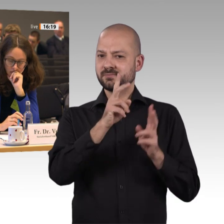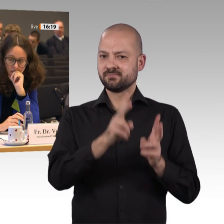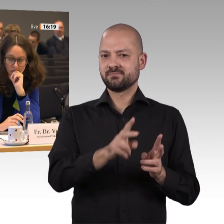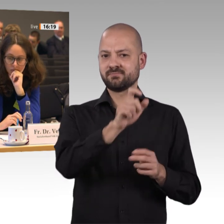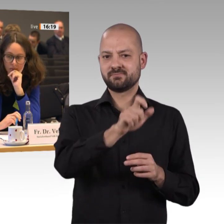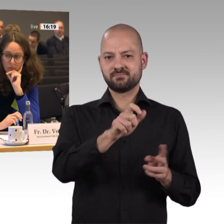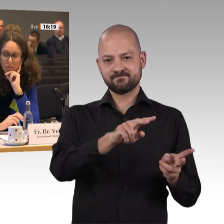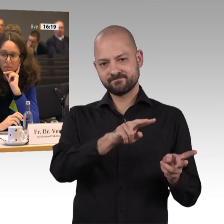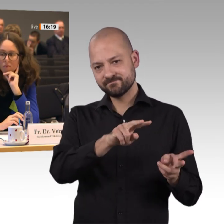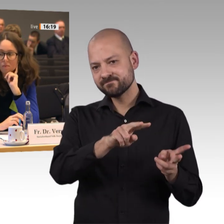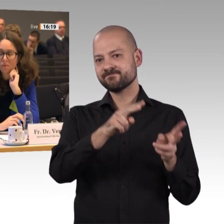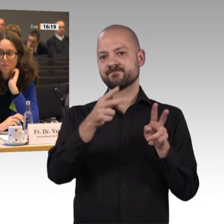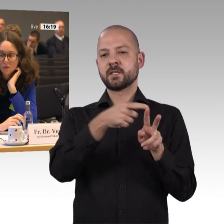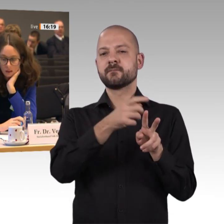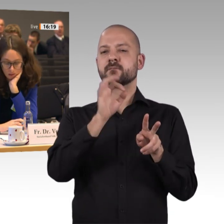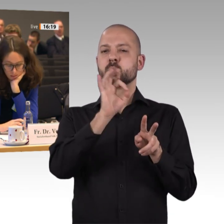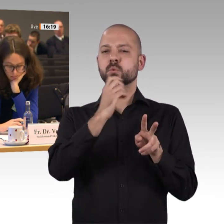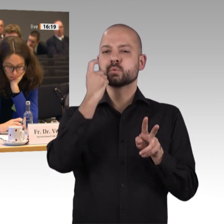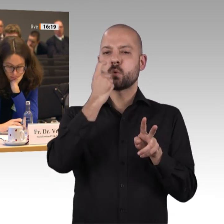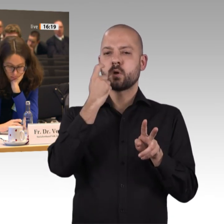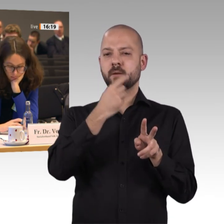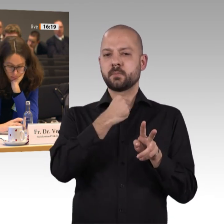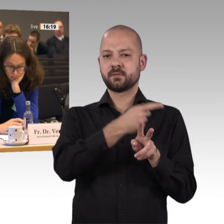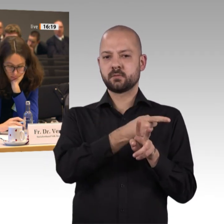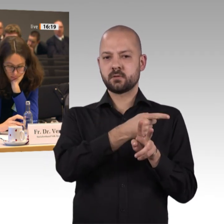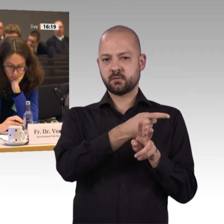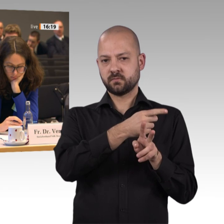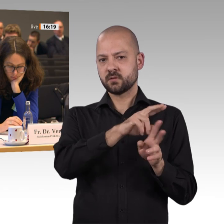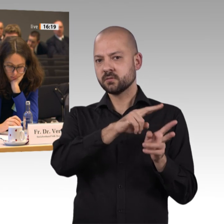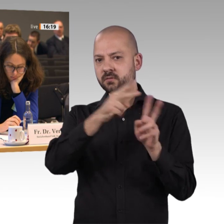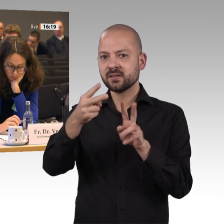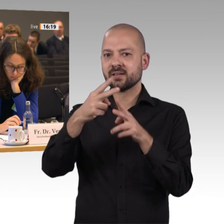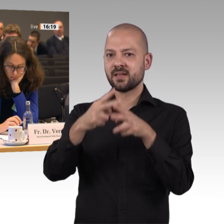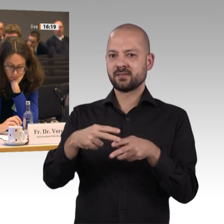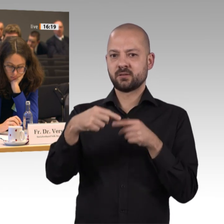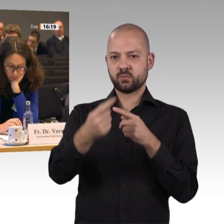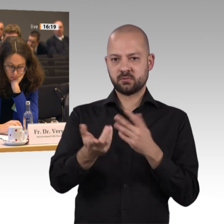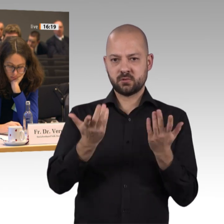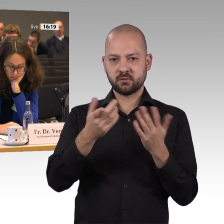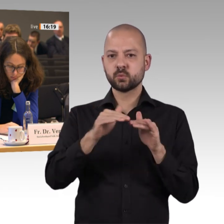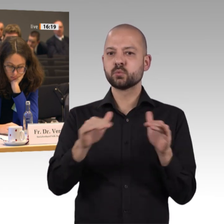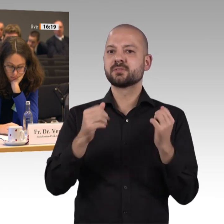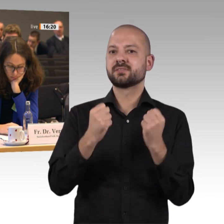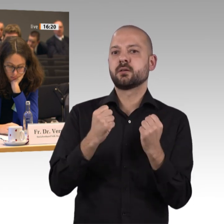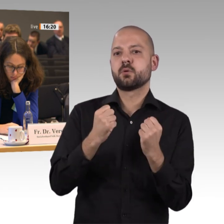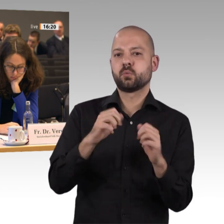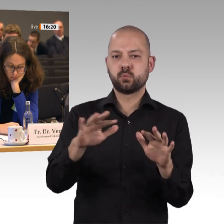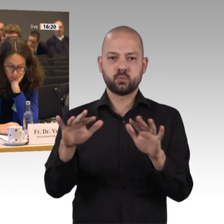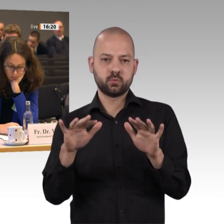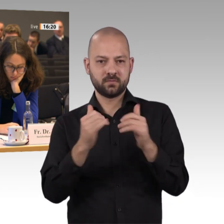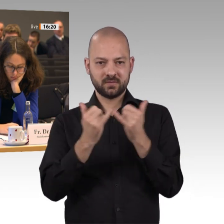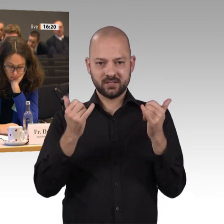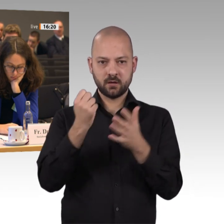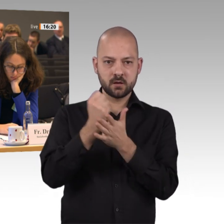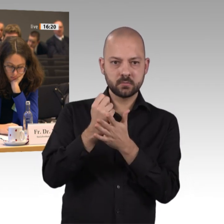bin, die volle Rente dann bekomme, muss aber im Monat vorher habe ich ja zu Beginn des Monats meinen Lebensunterhalt bekommen. Das heißt, ich muss de facto